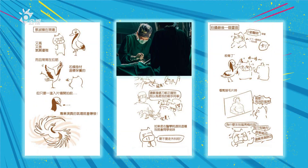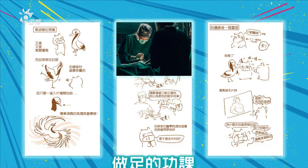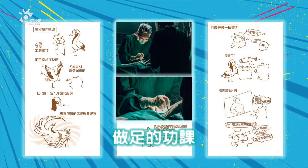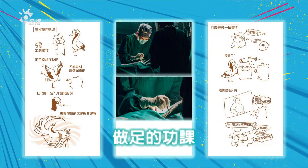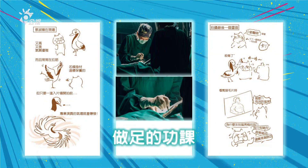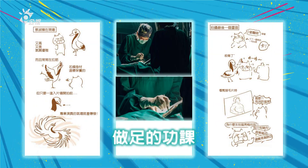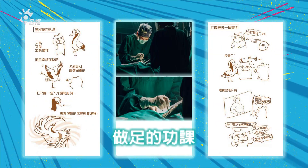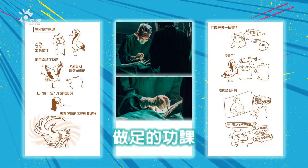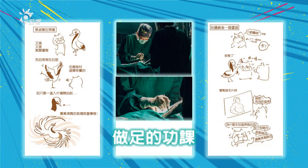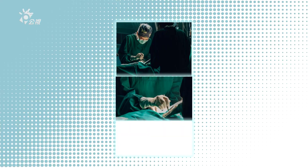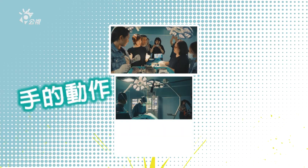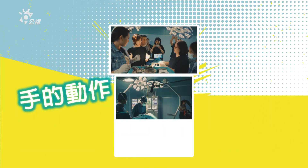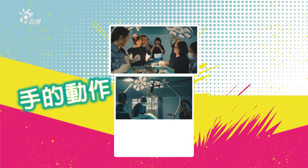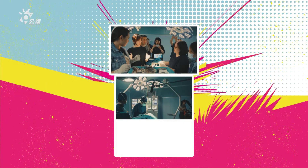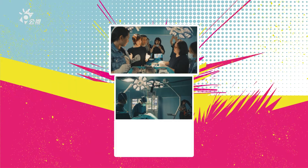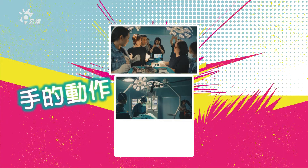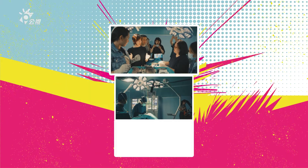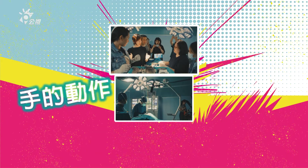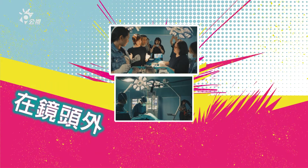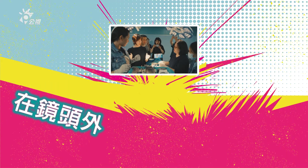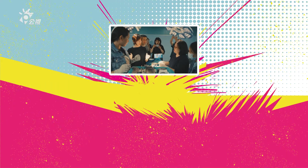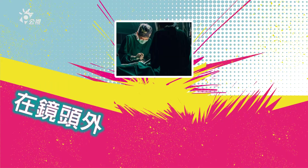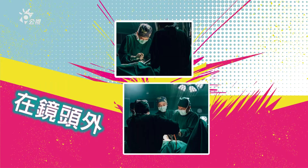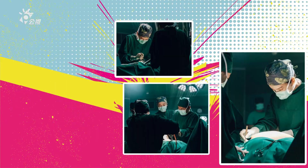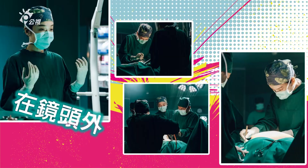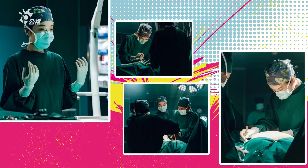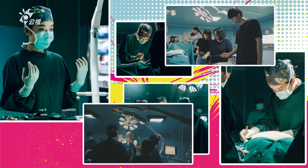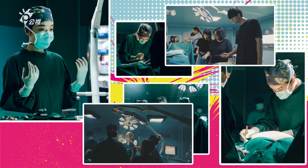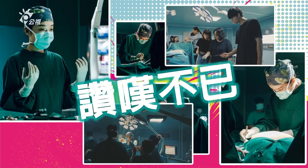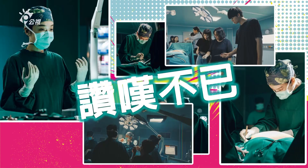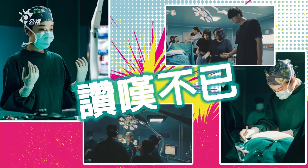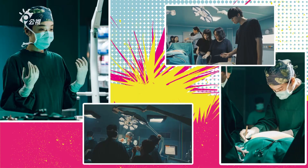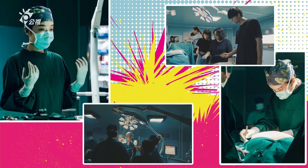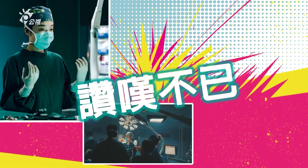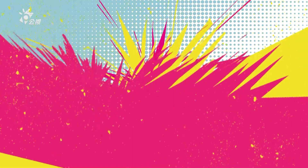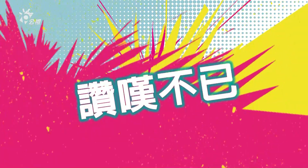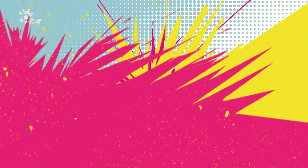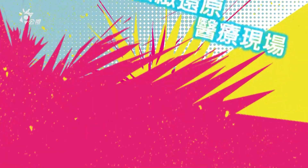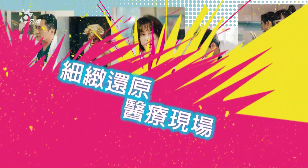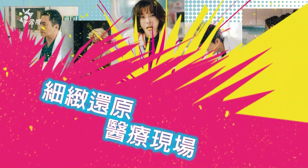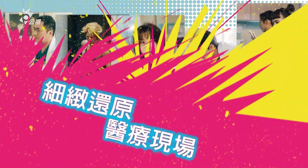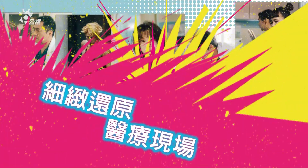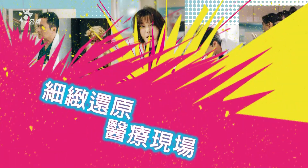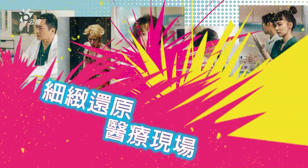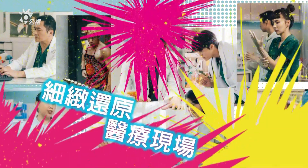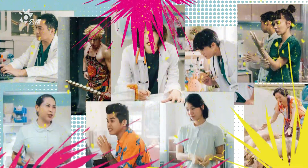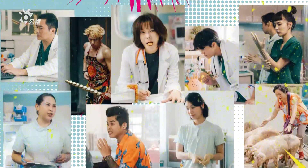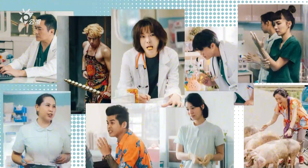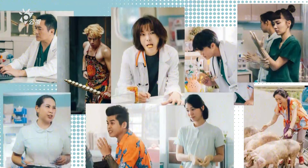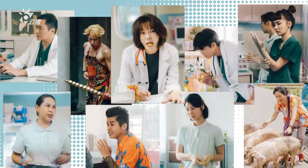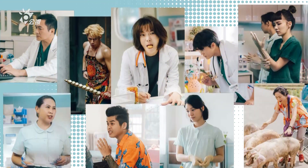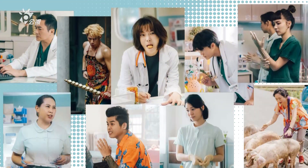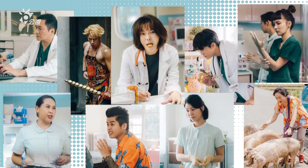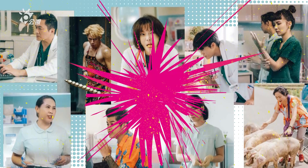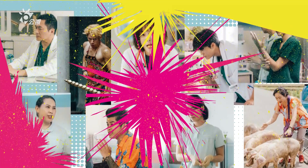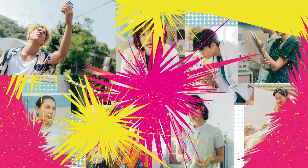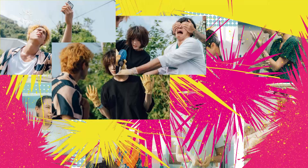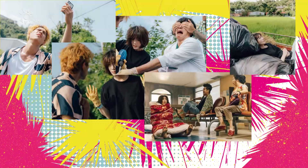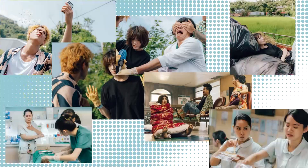很足的功课，手的动作在镜头外我们看的都赞叹不已。 细致还原医疗现场，笑中带